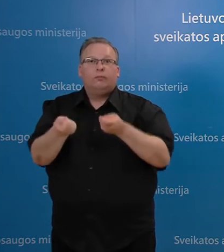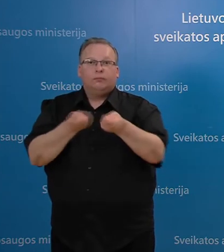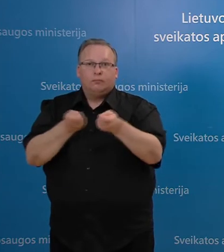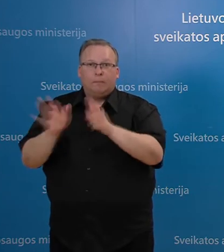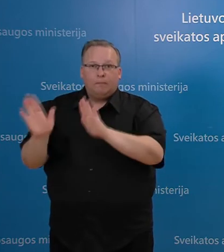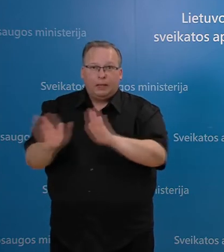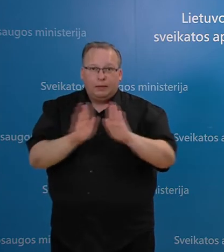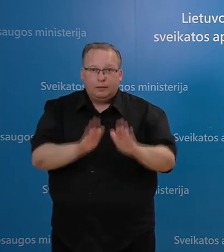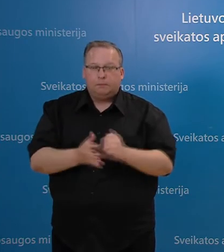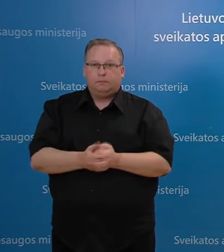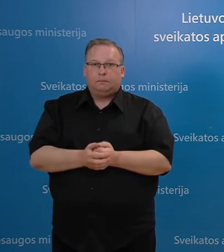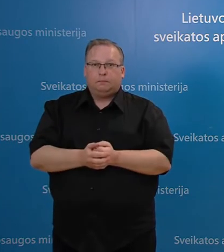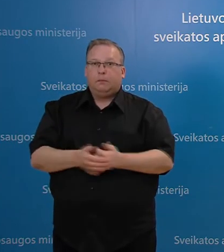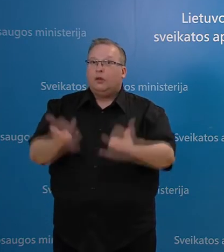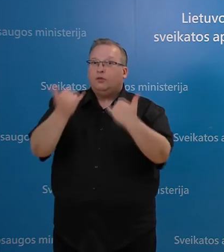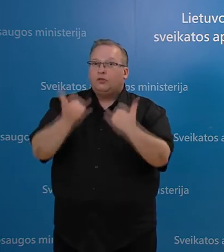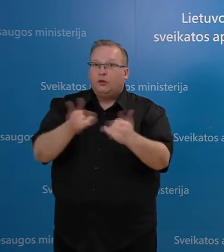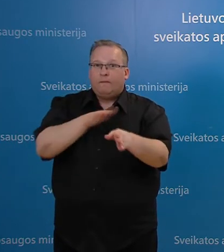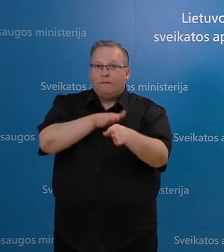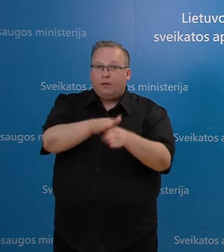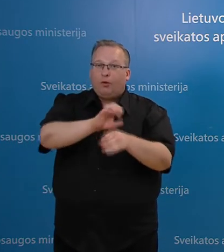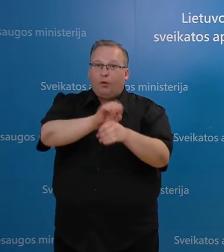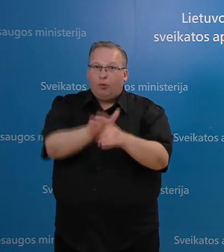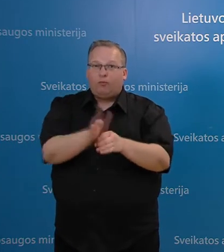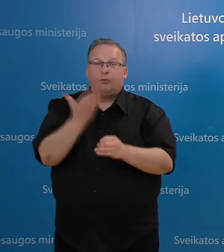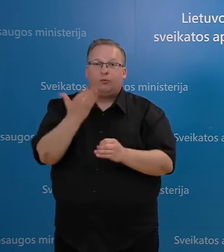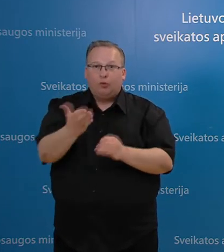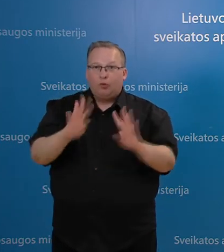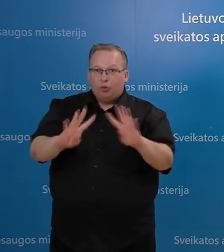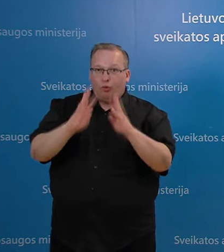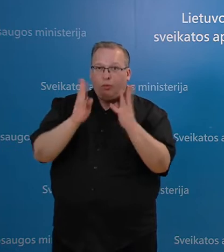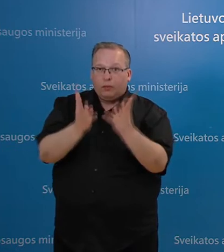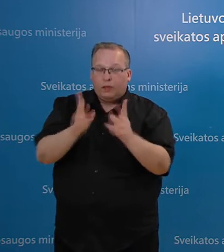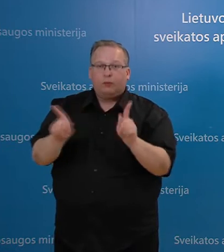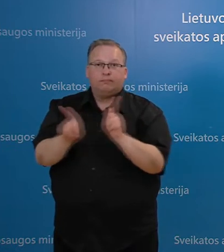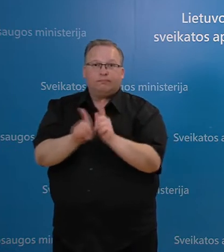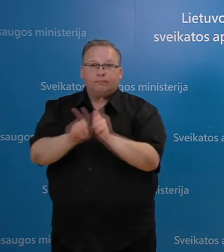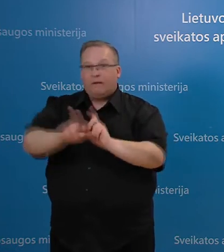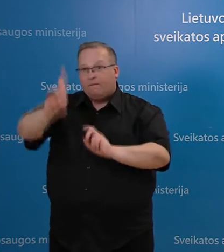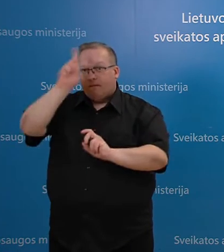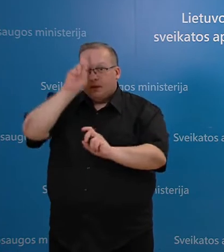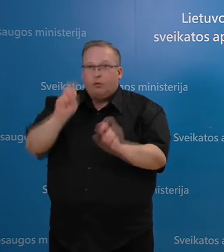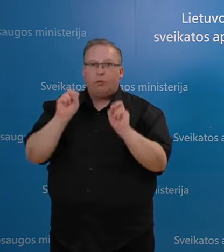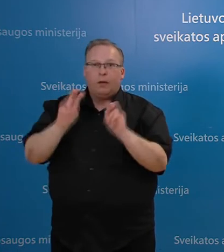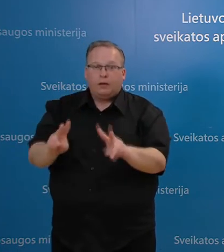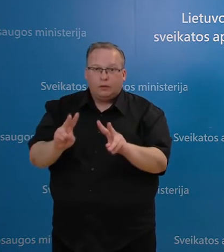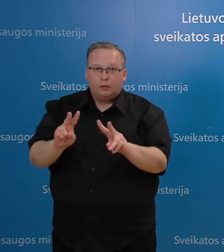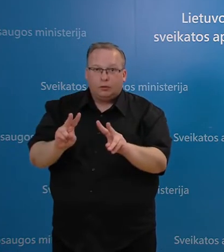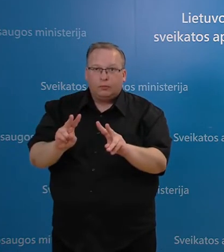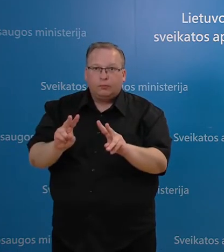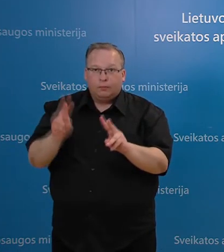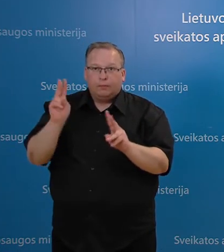Tai šiandien vyko ir COVID-19 valdymo komitetas ir valstybės ekstremalių situacijų komisija